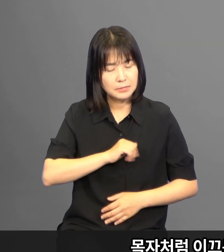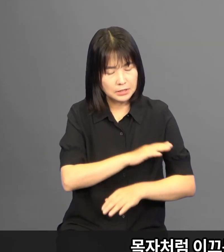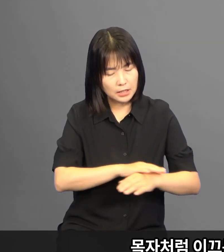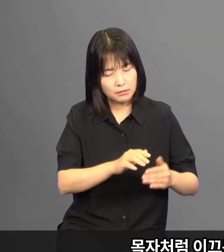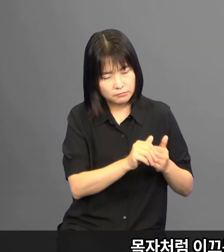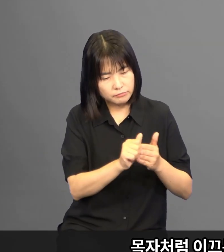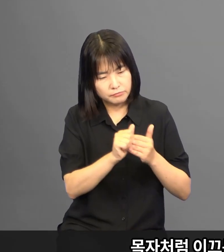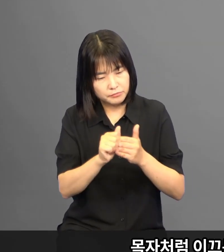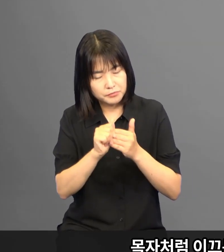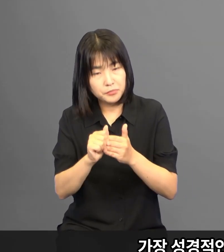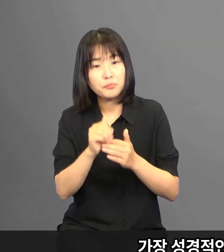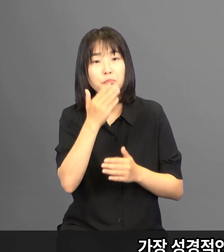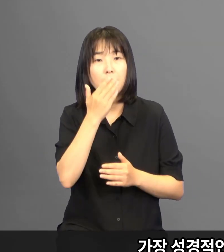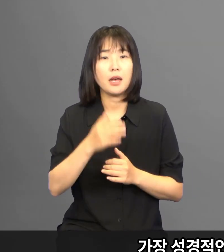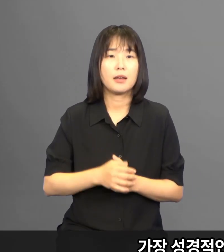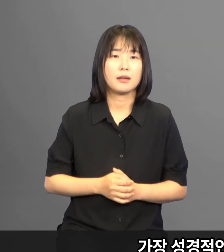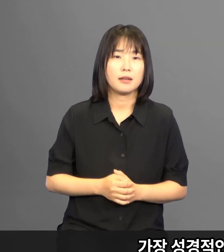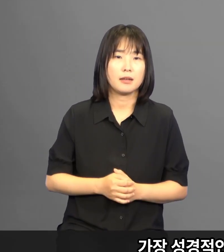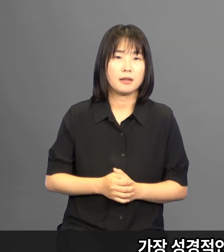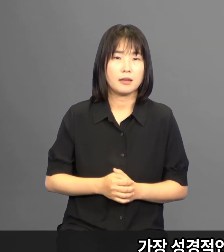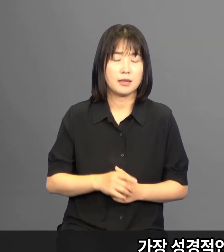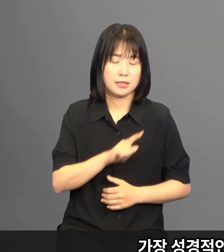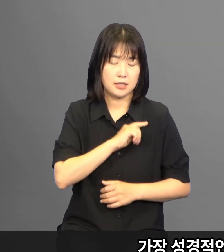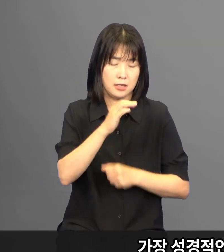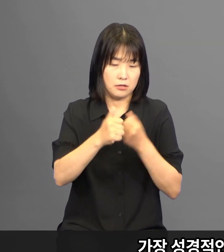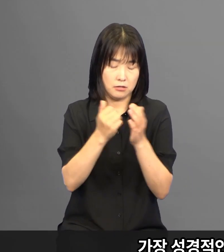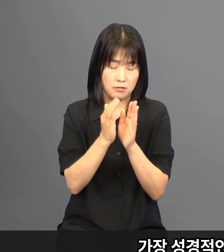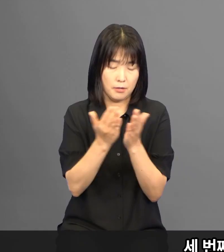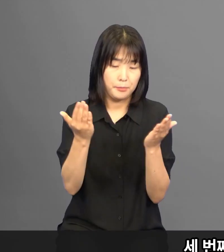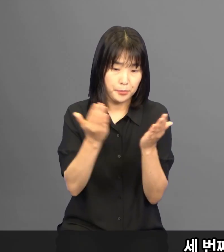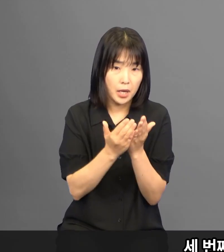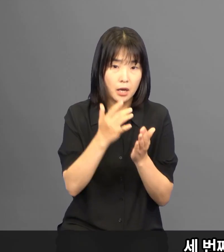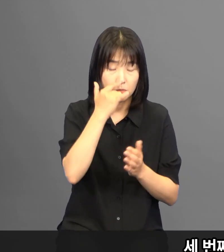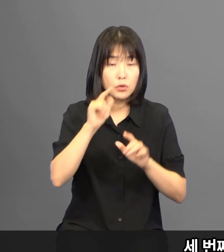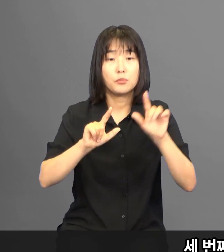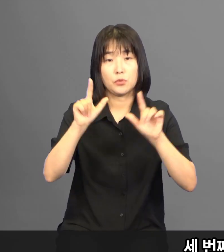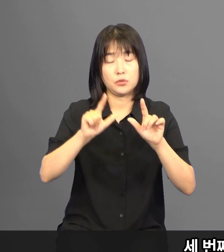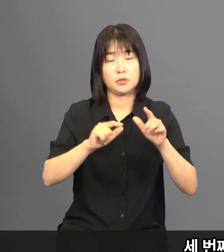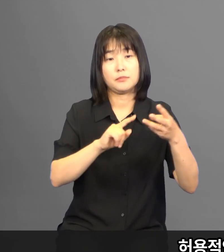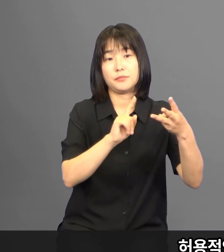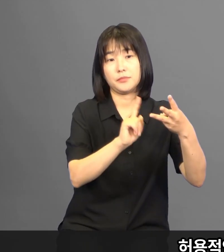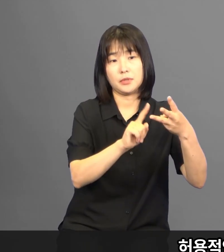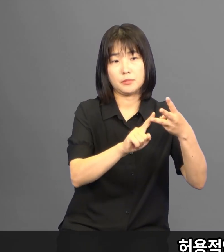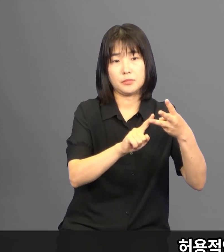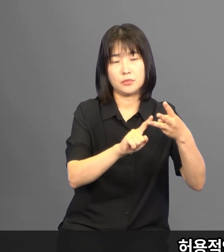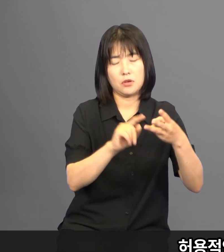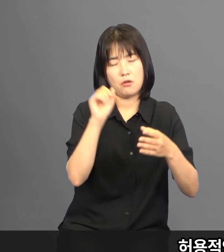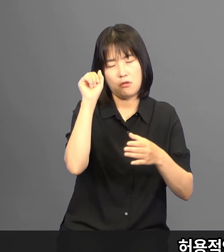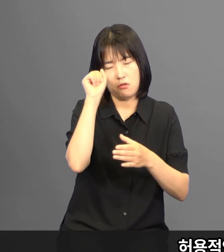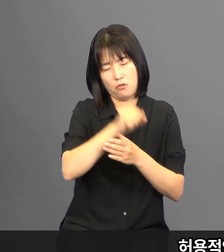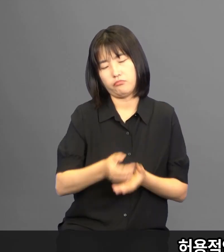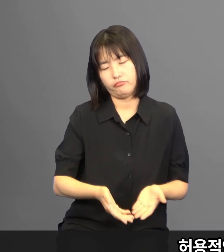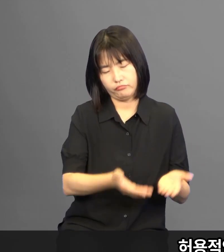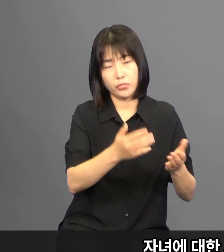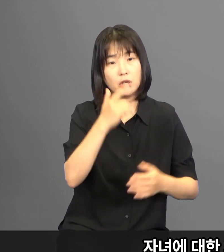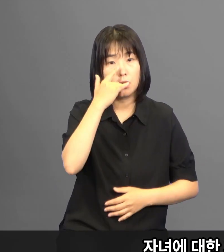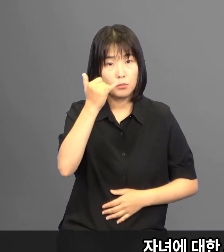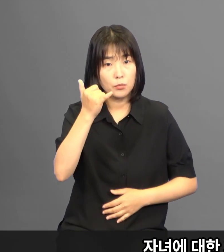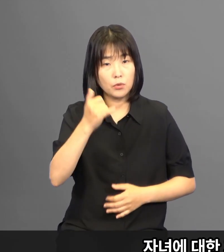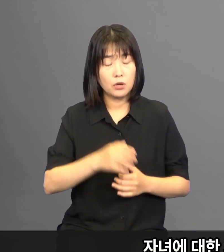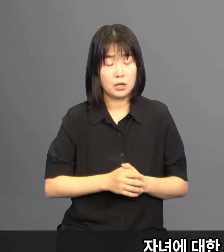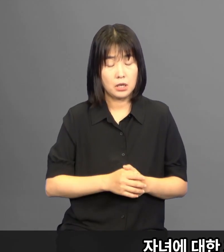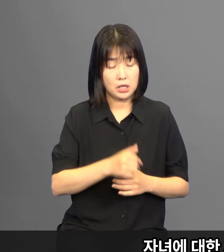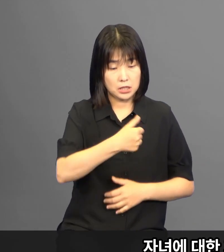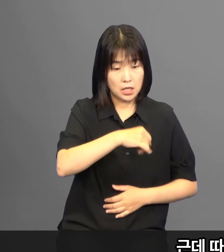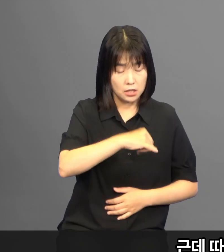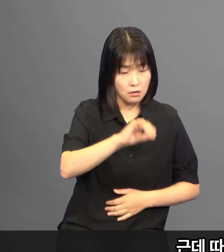목자처럼 이끄는 부모라고 불립니다. 가장 성경적인 부모의 모습이에요. 세 번째가 있습니다. 허용적인 부모입니다. 자녀에 대한